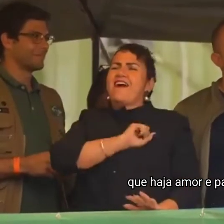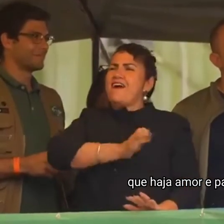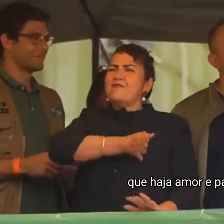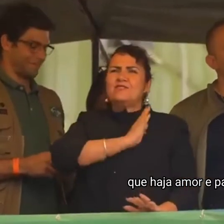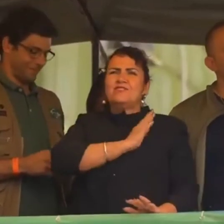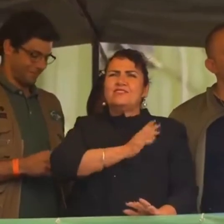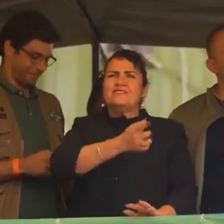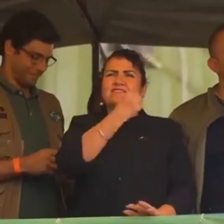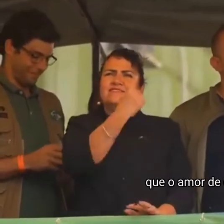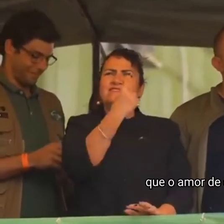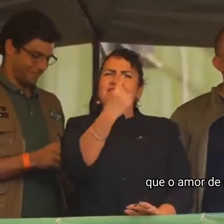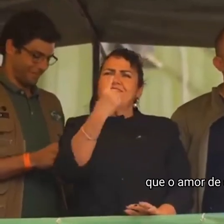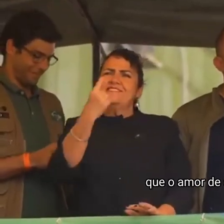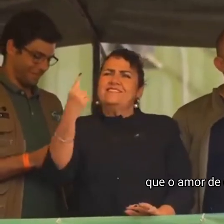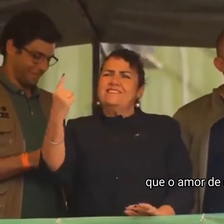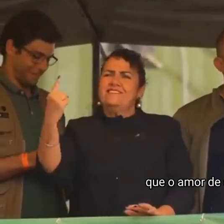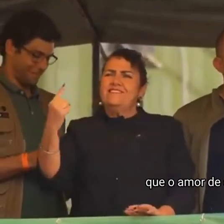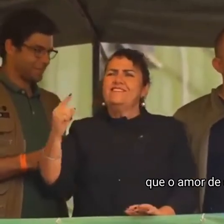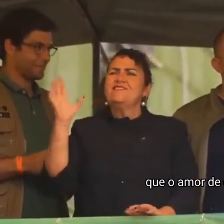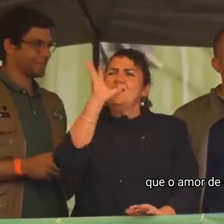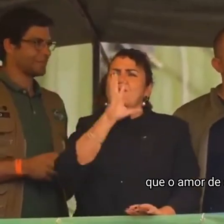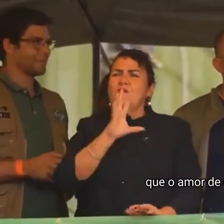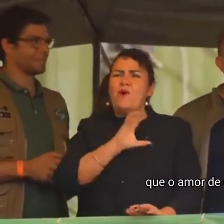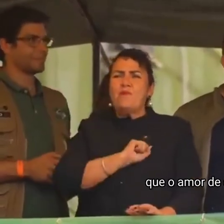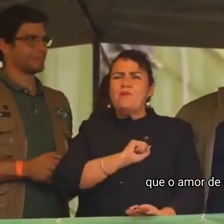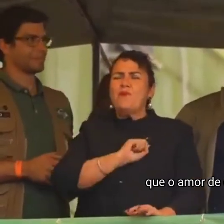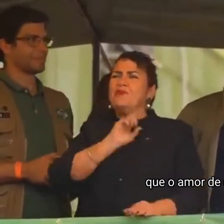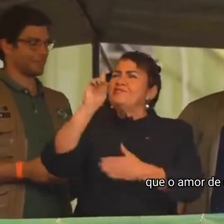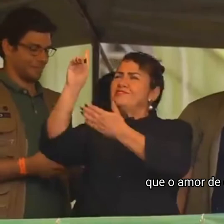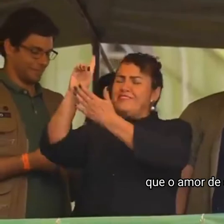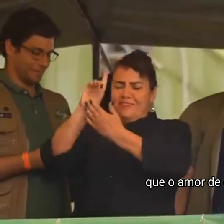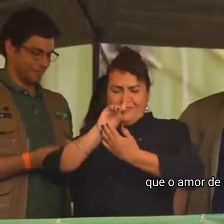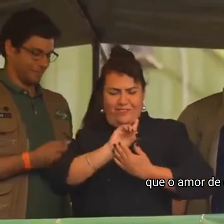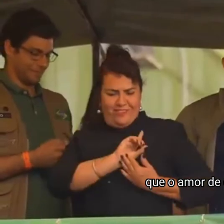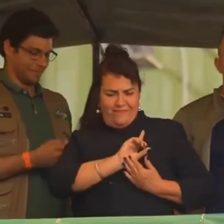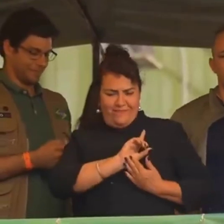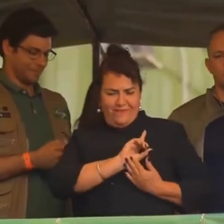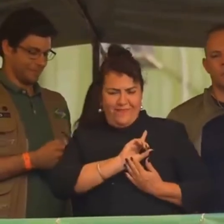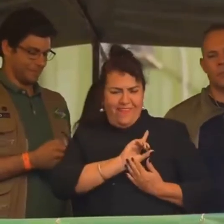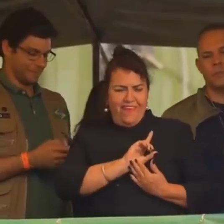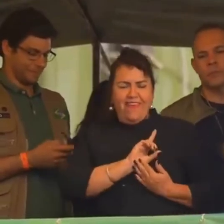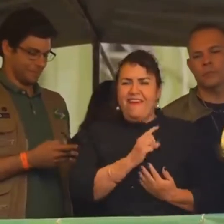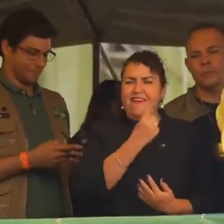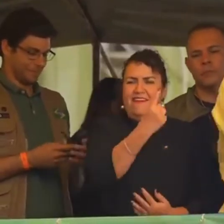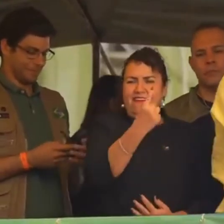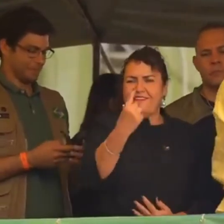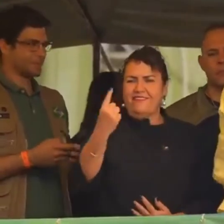um de vocês. Que o amor de Deus alcance cada um de vocês.